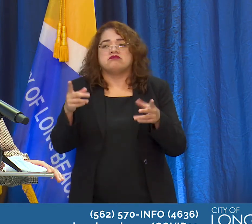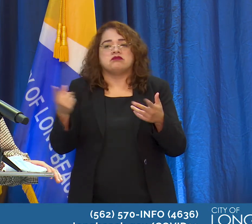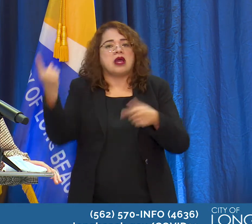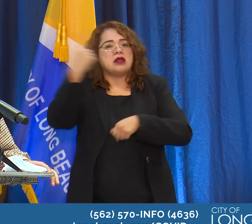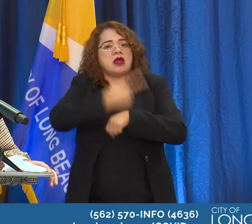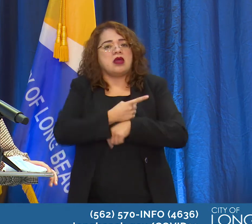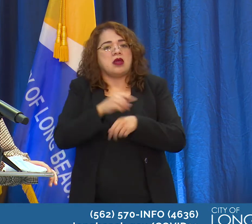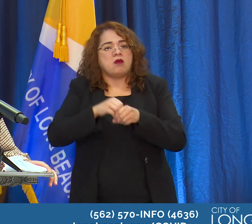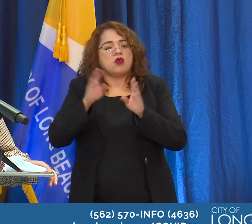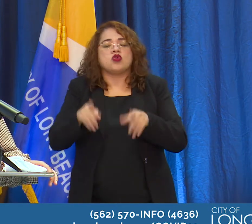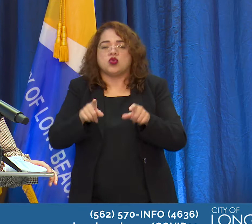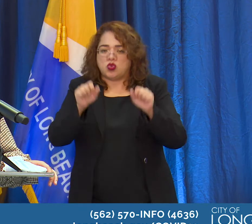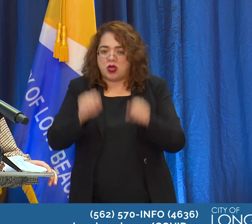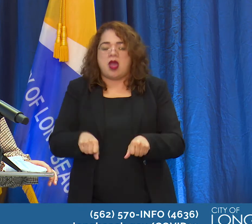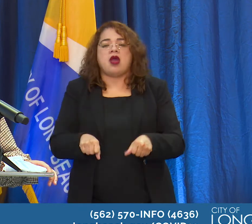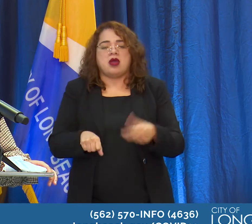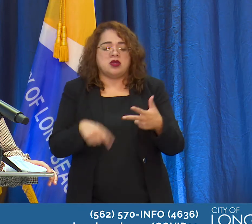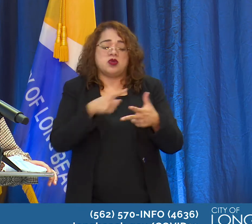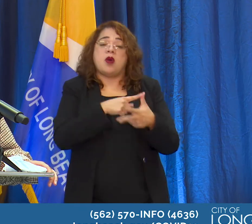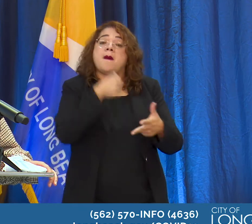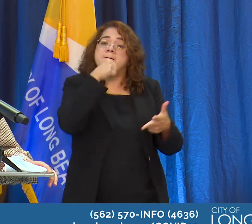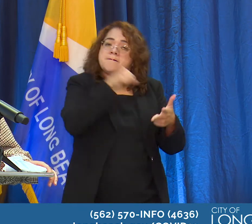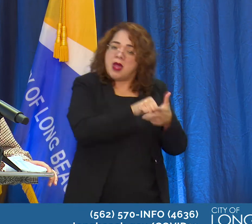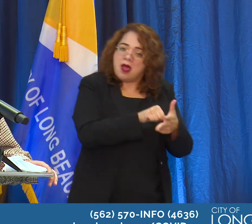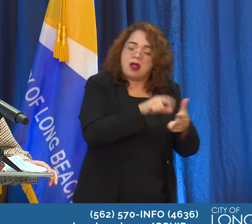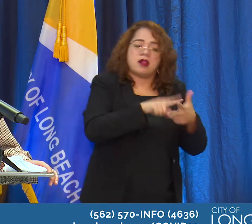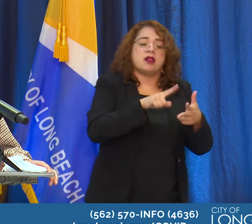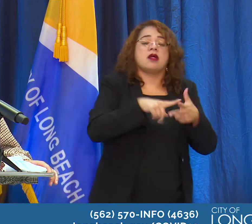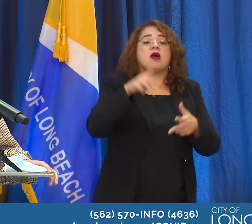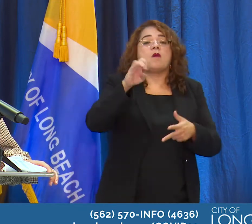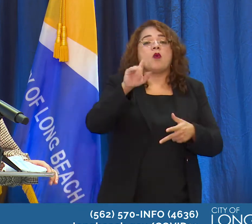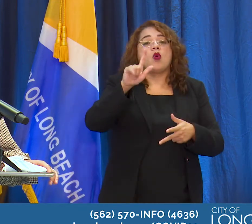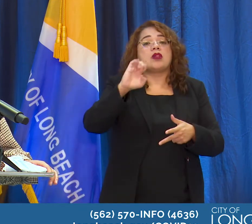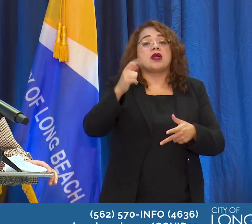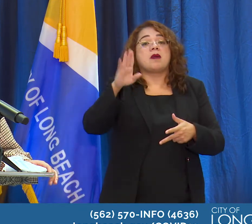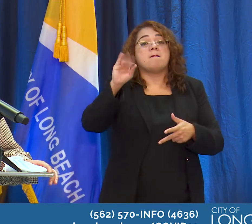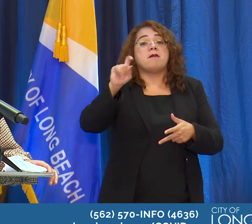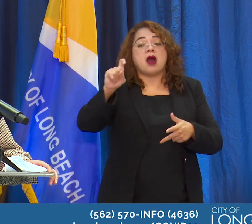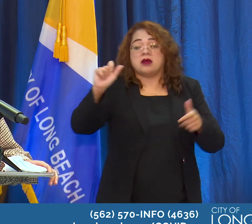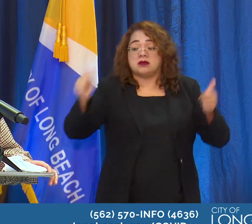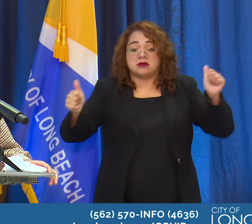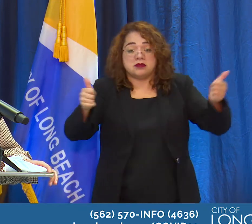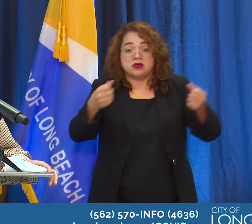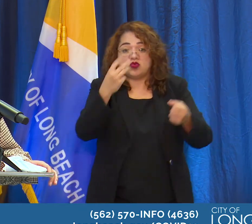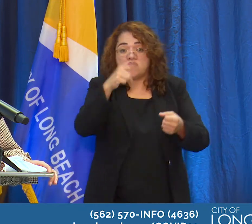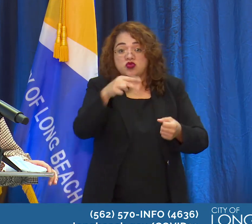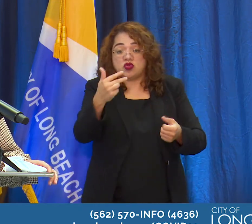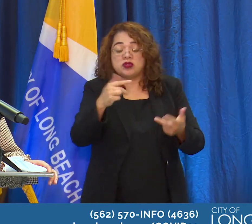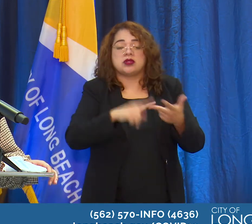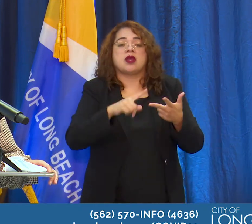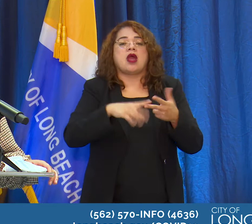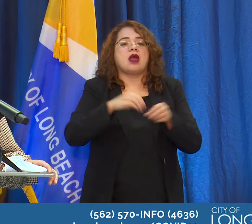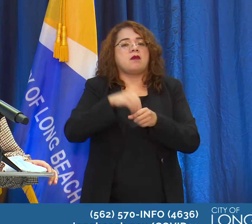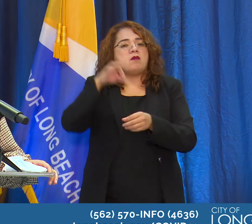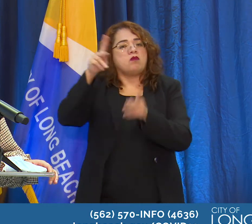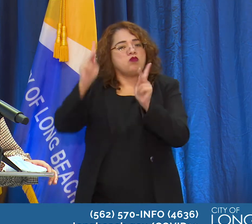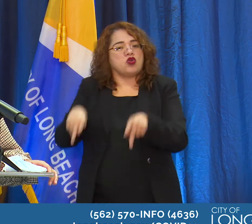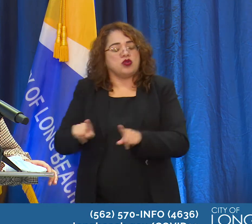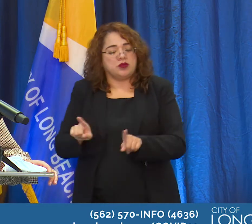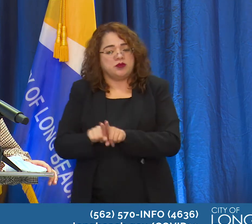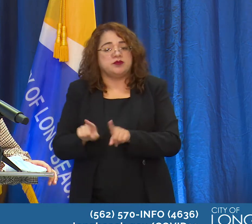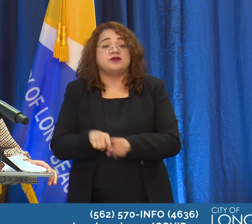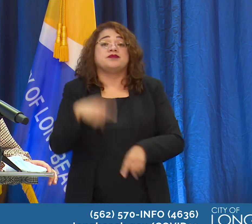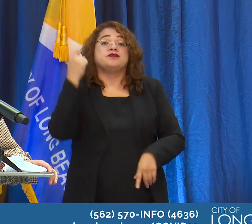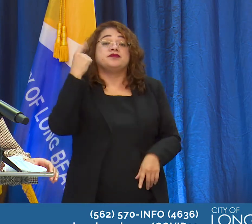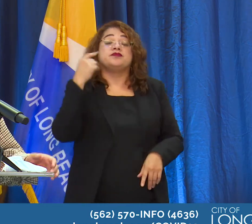Ok, ahora vamos a hablar sobre la inscripción especial de Cover California. El mejorar el acceso a la atención médica